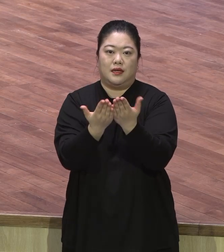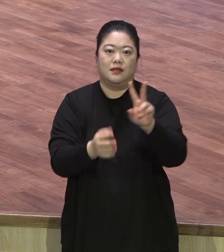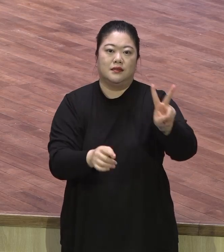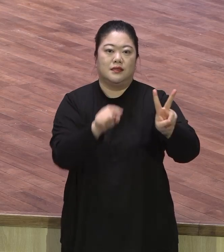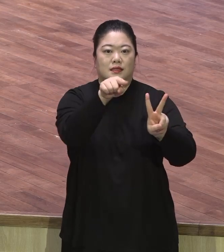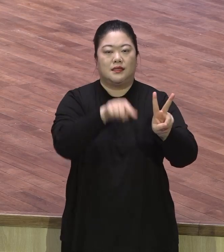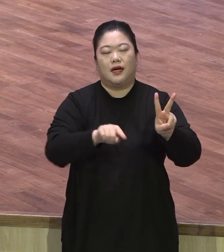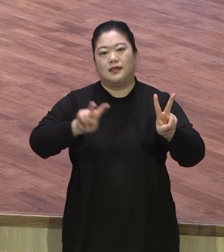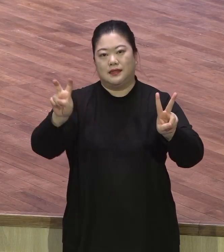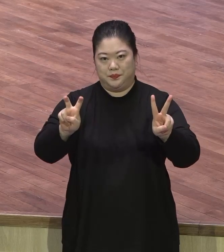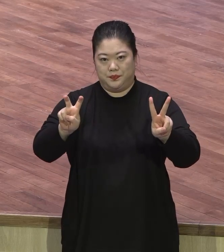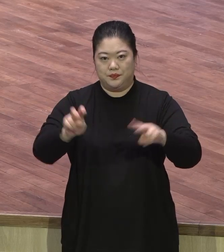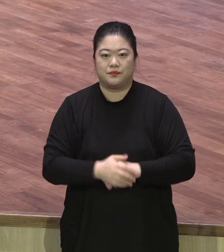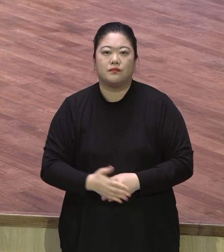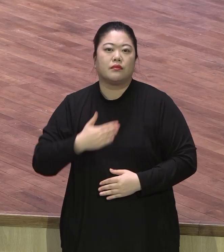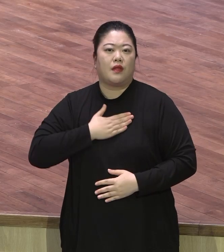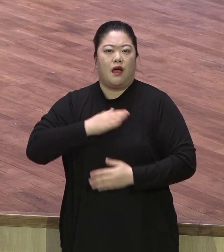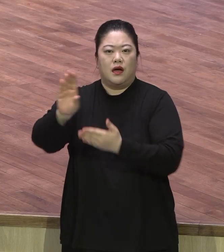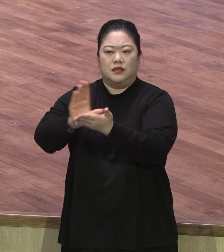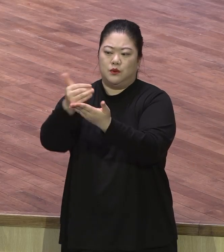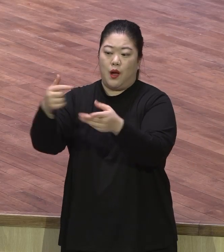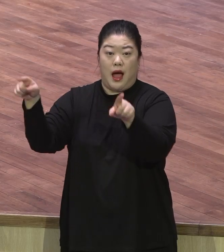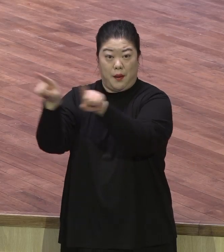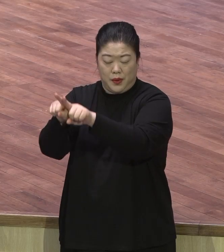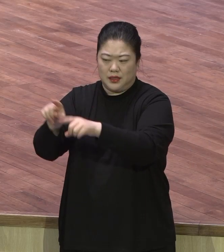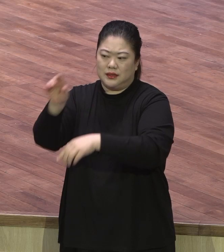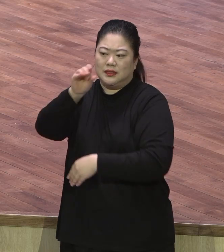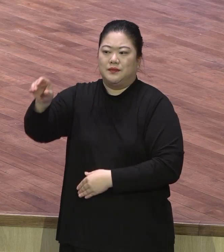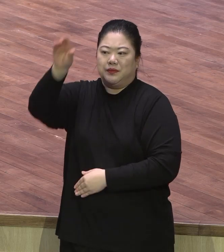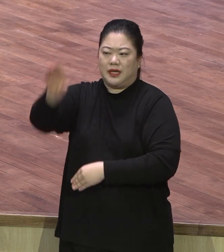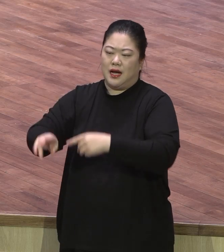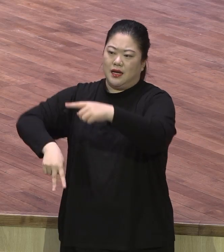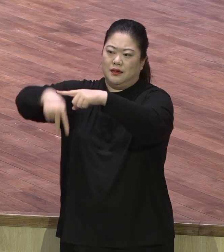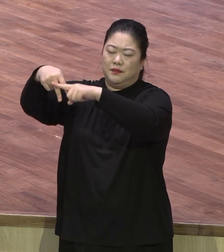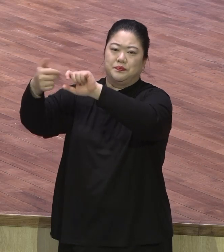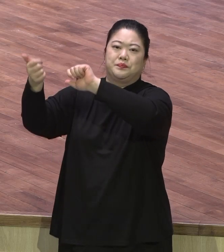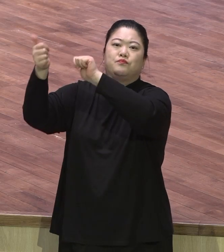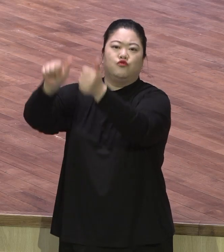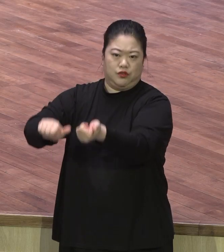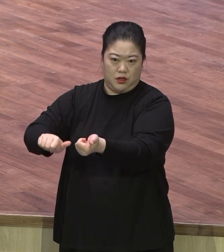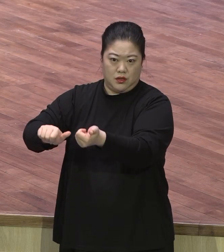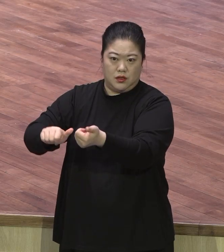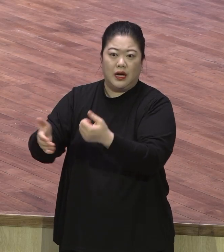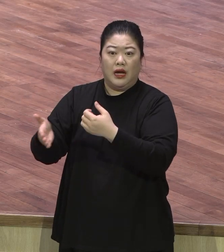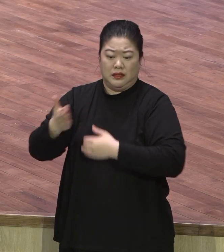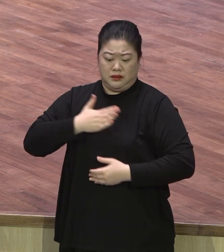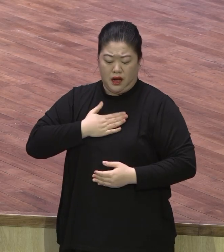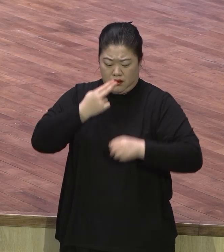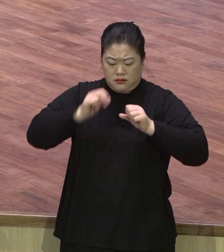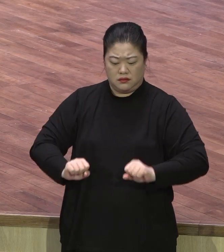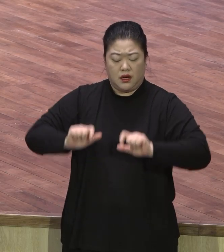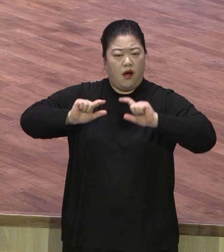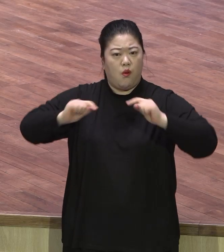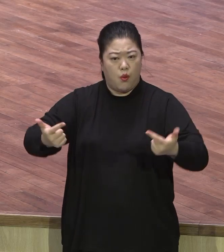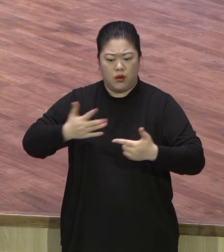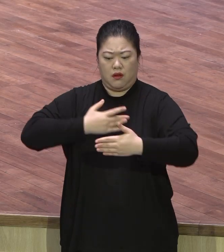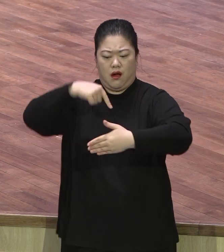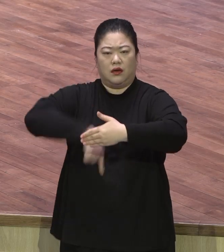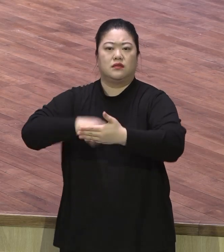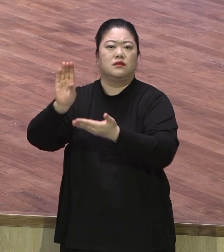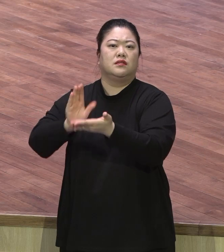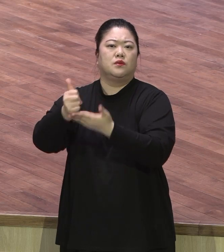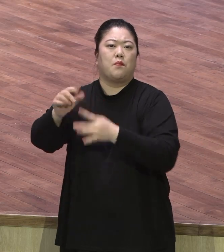내가 그리스도와 함께 십자가에 못 박혔나니 그런 적은 이제는 내가 사는 것이 아니여 오직 내 안에 그리스도께서 사시는 것이라